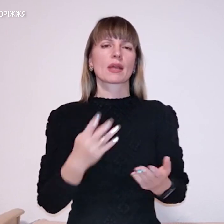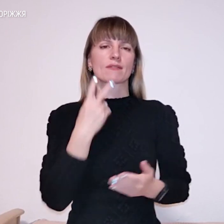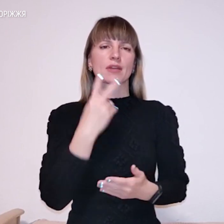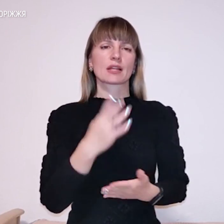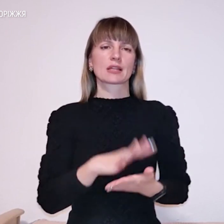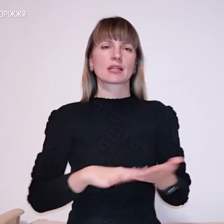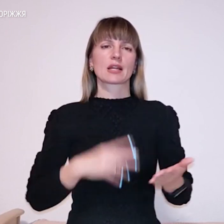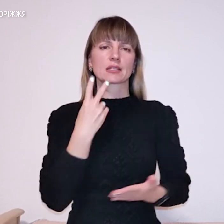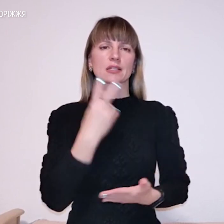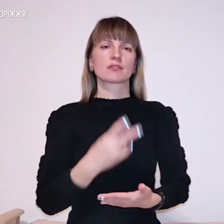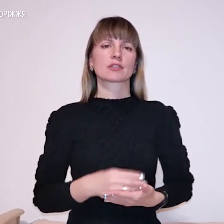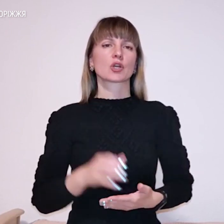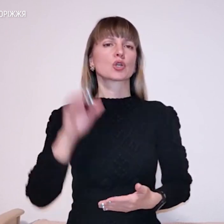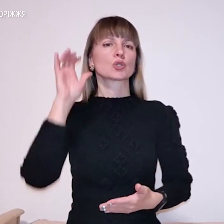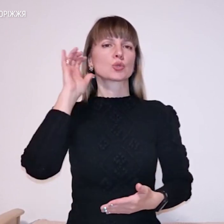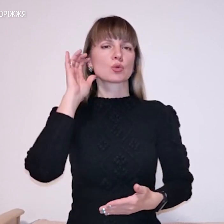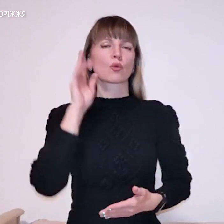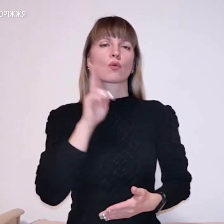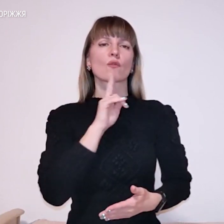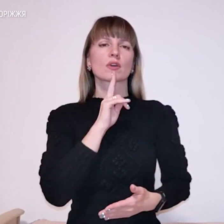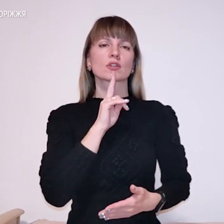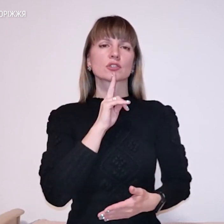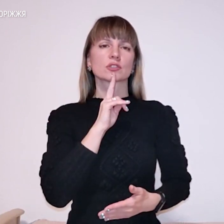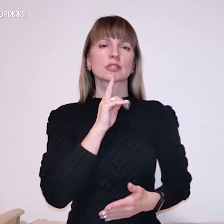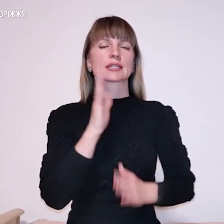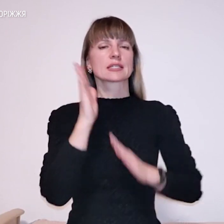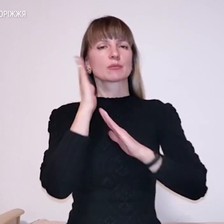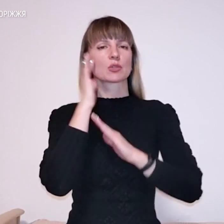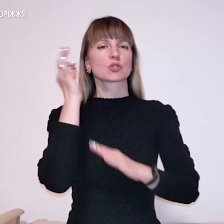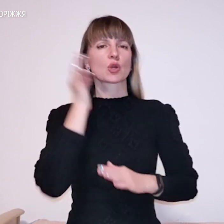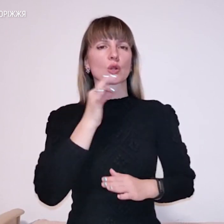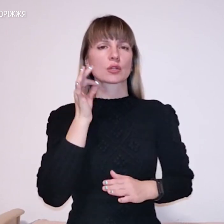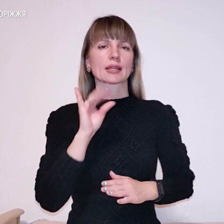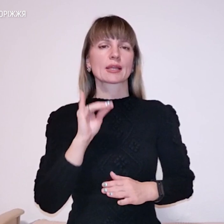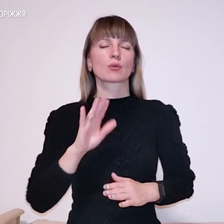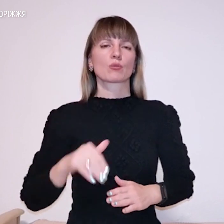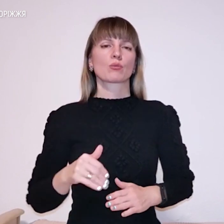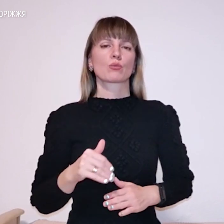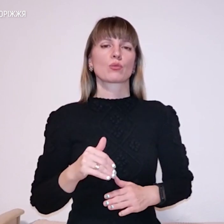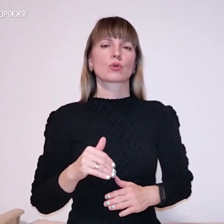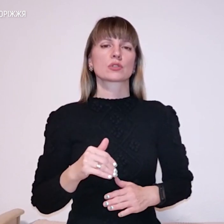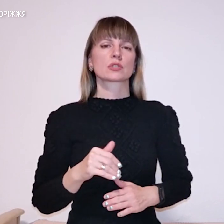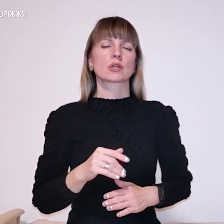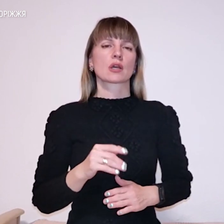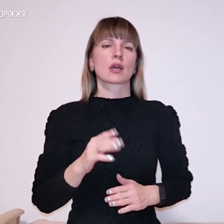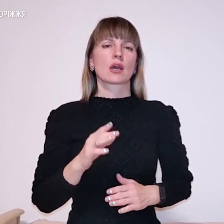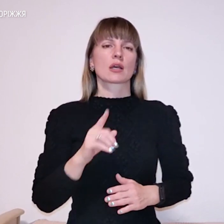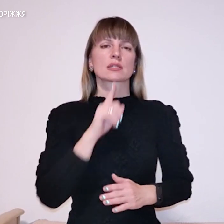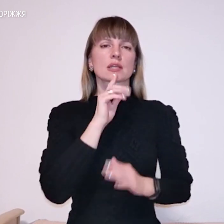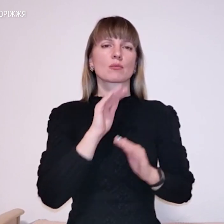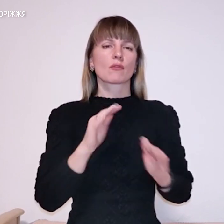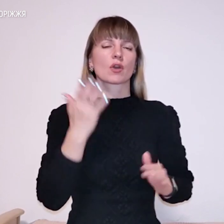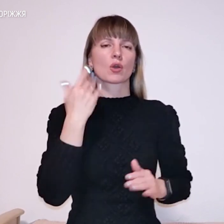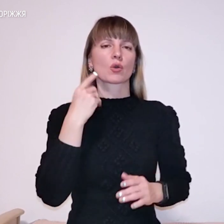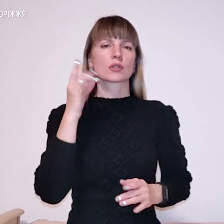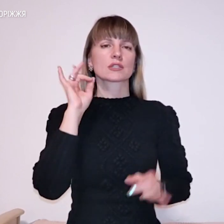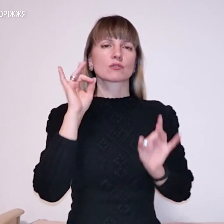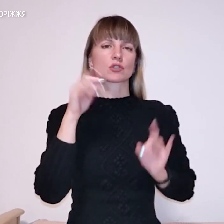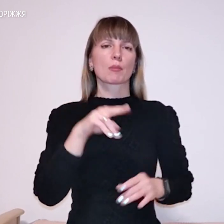сюжеті. Слухайте уважненько, спіть солоденько, і нехай двога замовкає, коли звучить пані казка. Ось